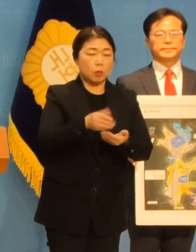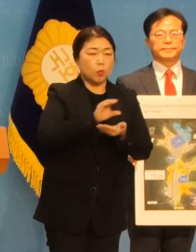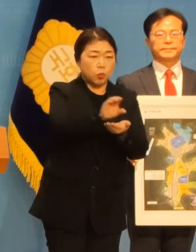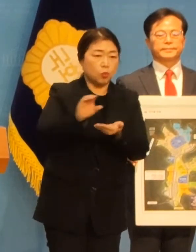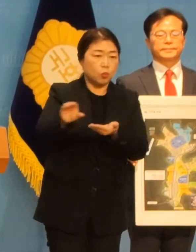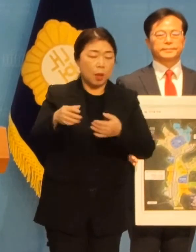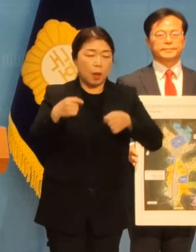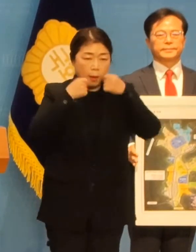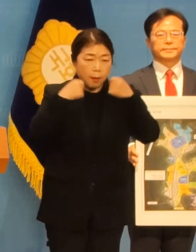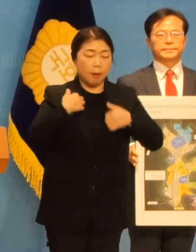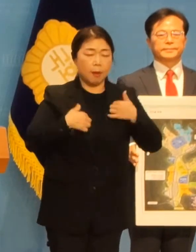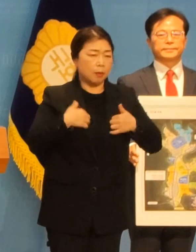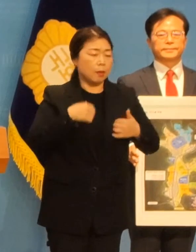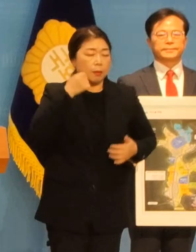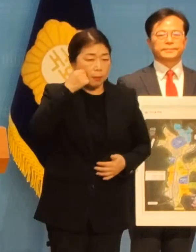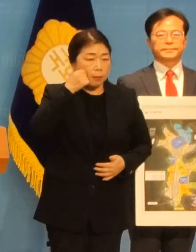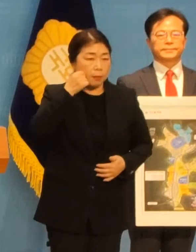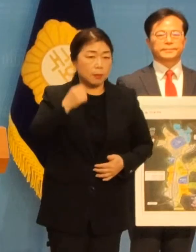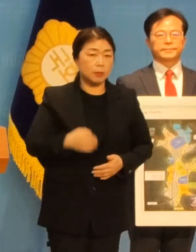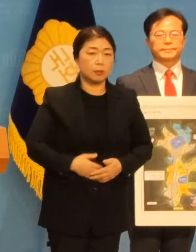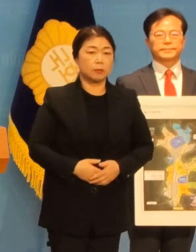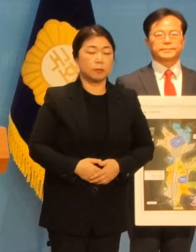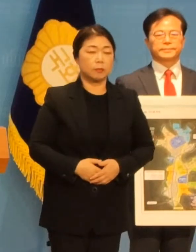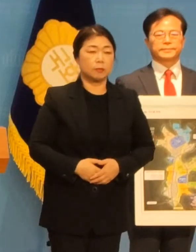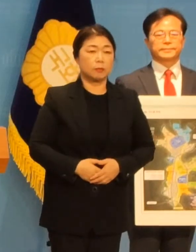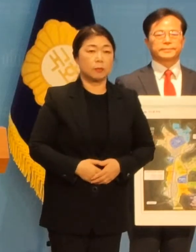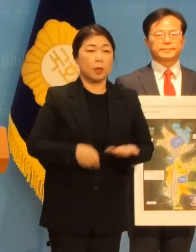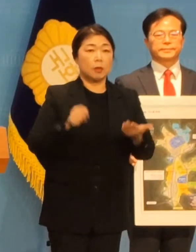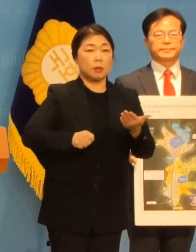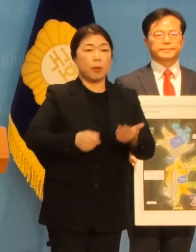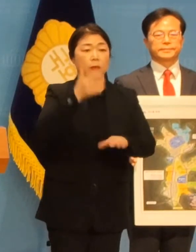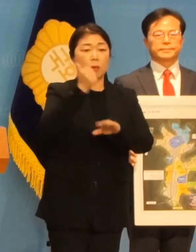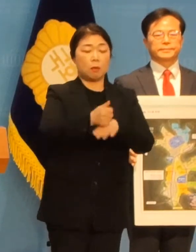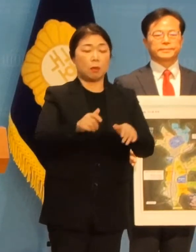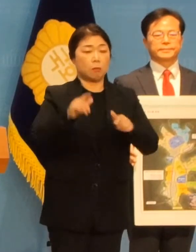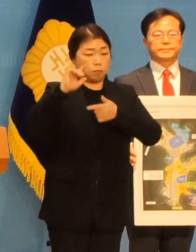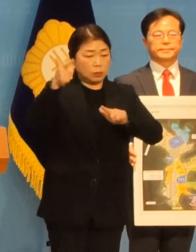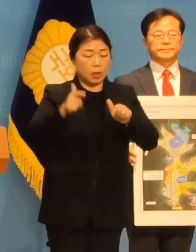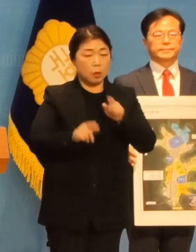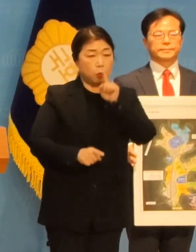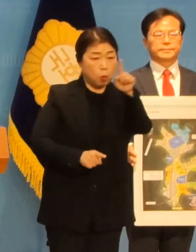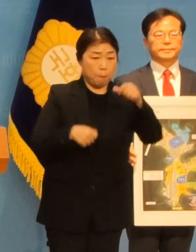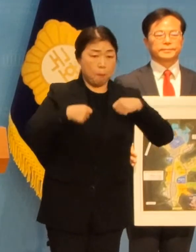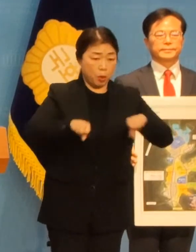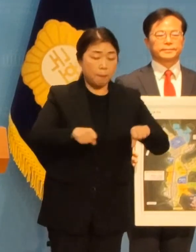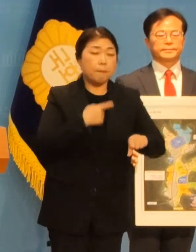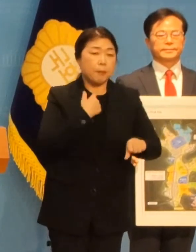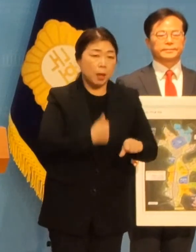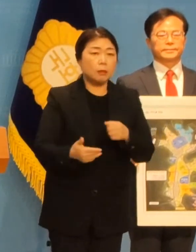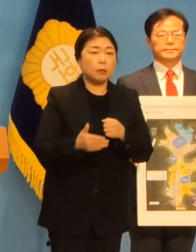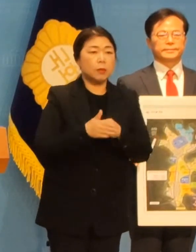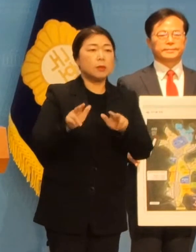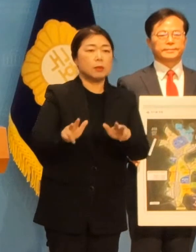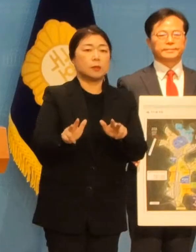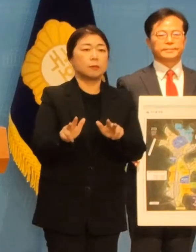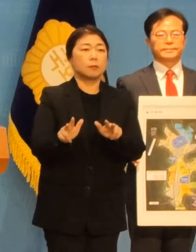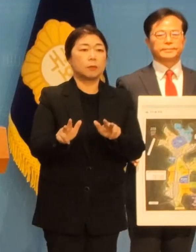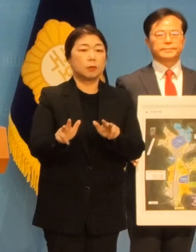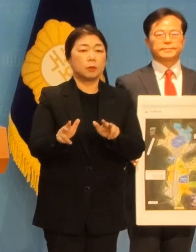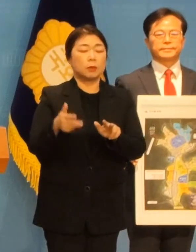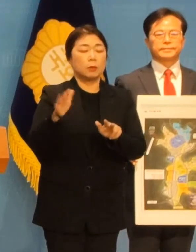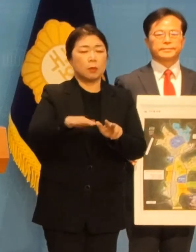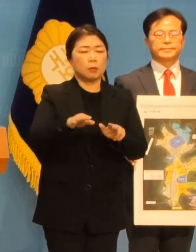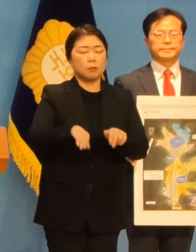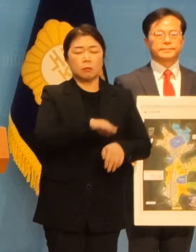겁니다. 항소 포기와 배임죄 폐지를 이재명 정부와 민주당이 추진하고 있지만